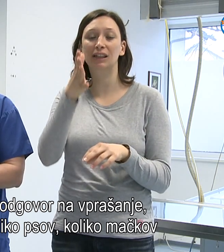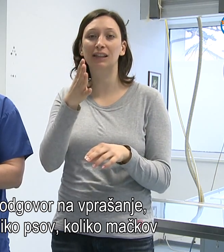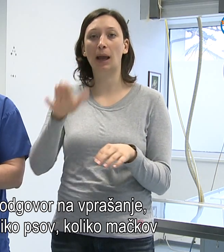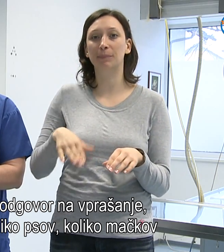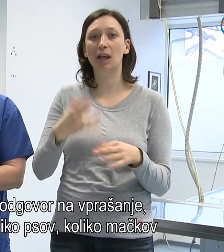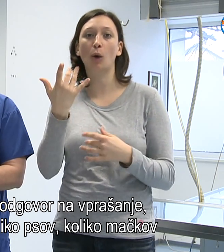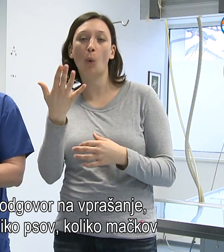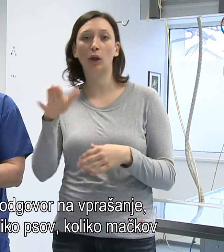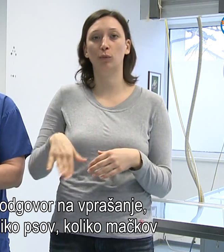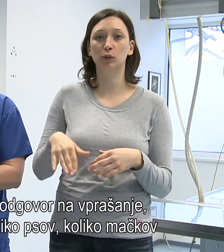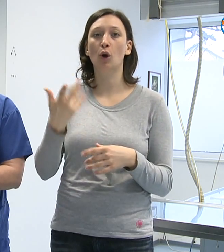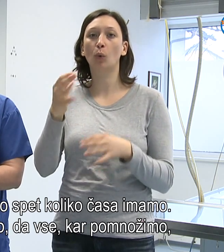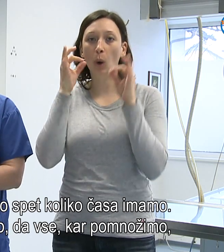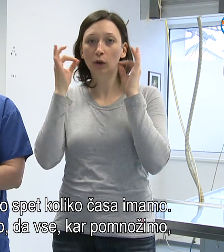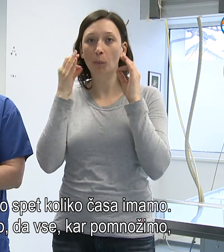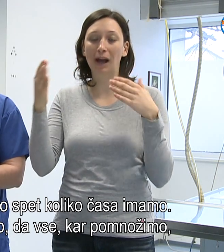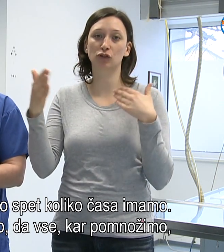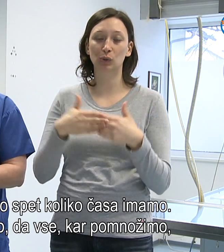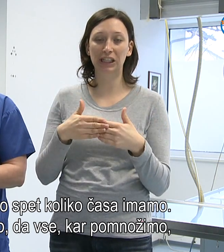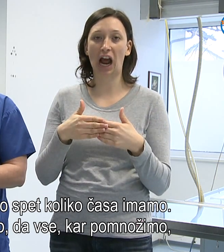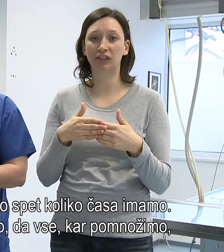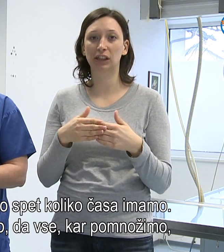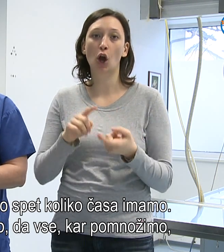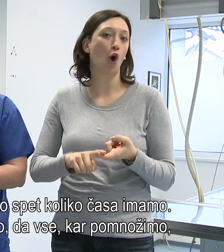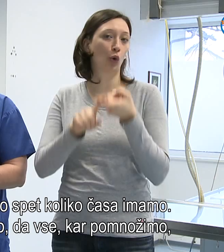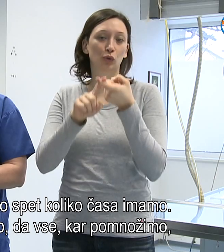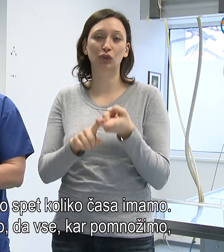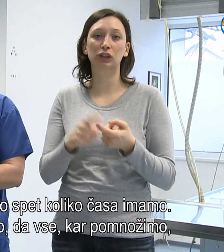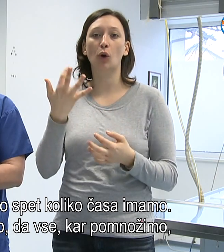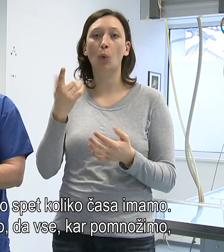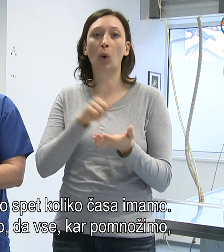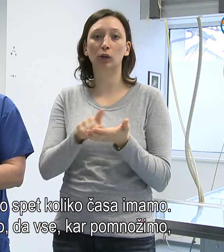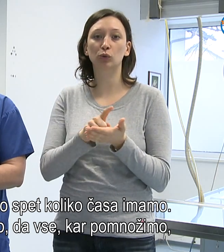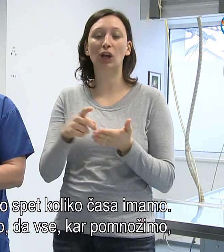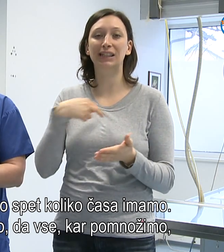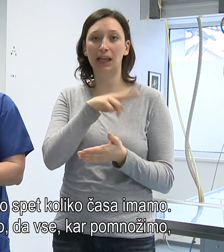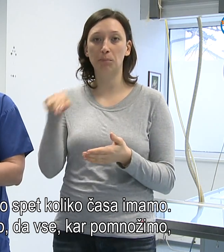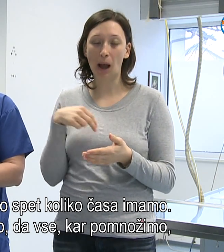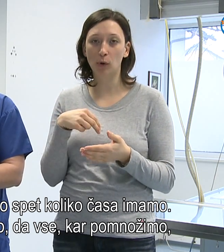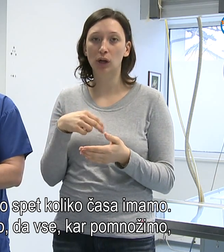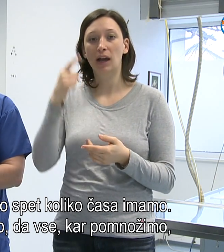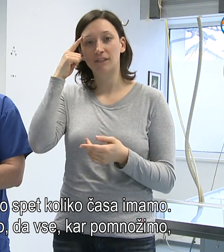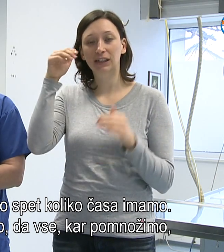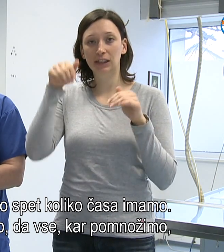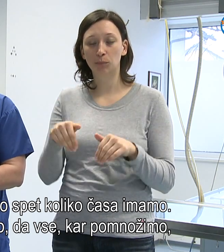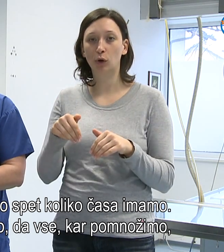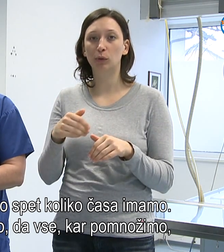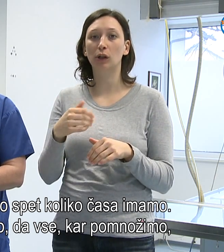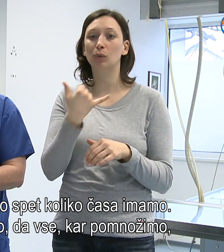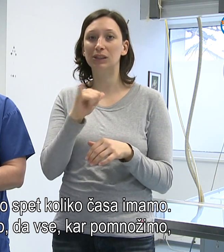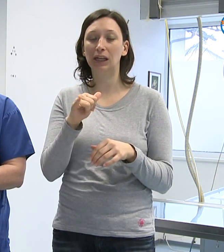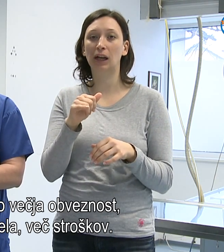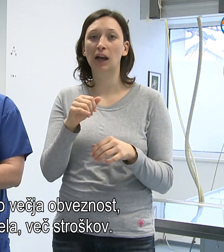psa, koliko psov, koliko mačkov zraven, odvisno spet, koliko časa imamo. Vedeti moramo, da vse,